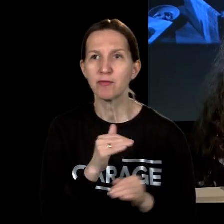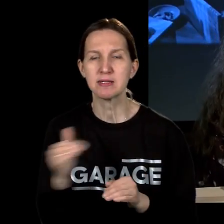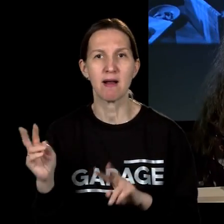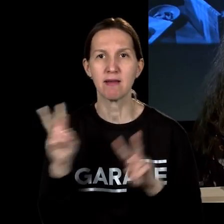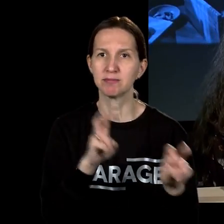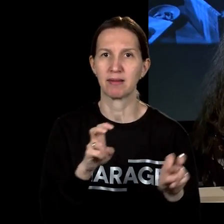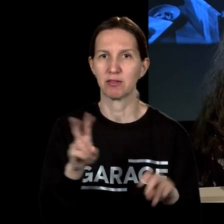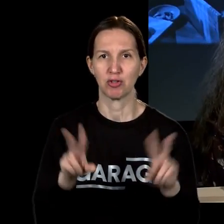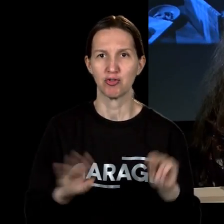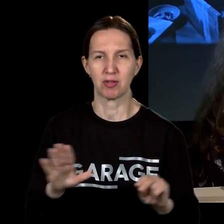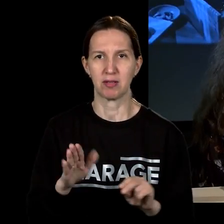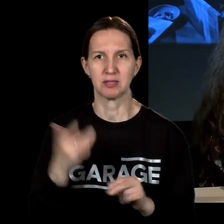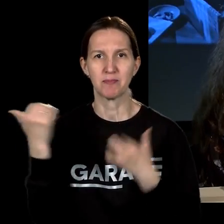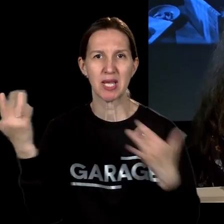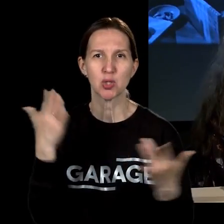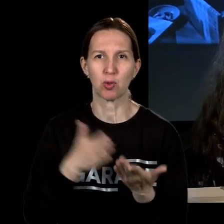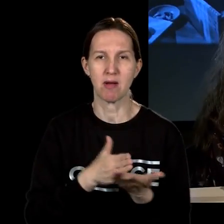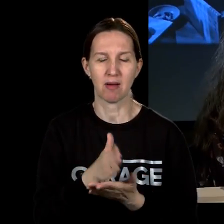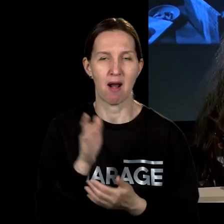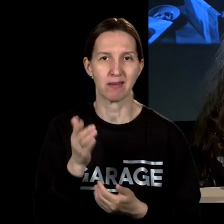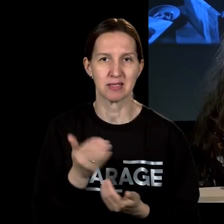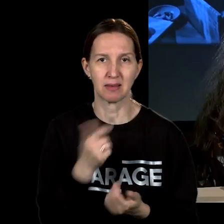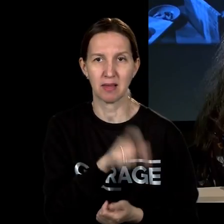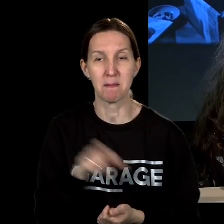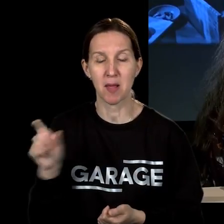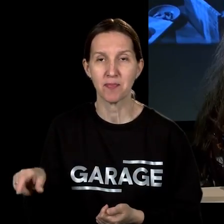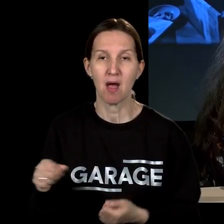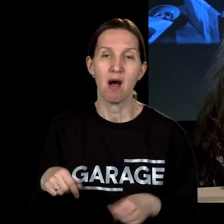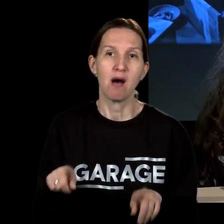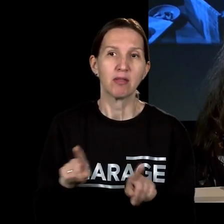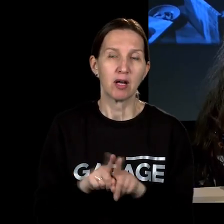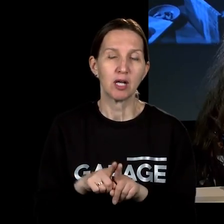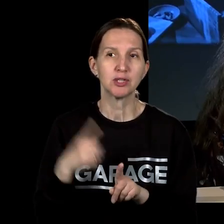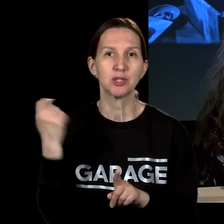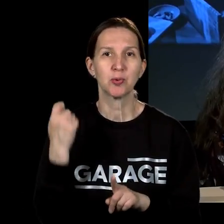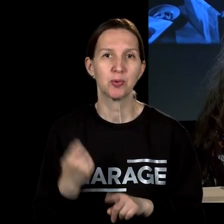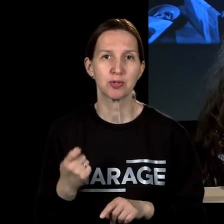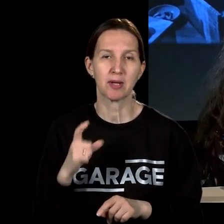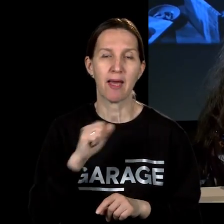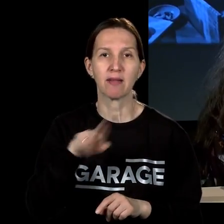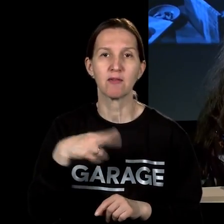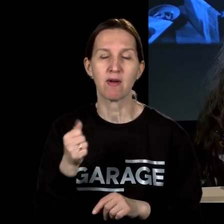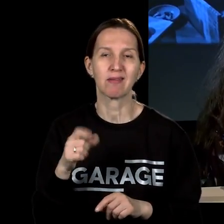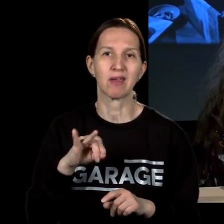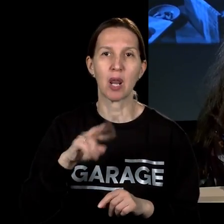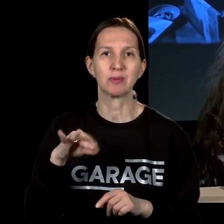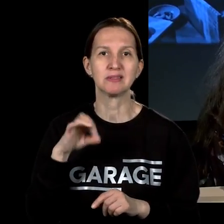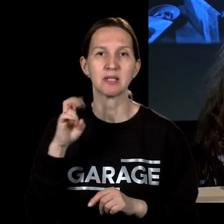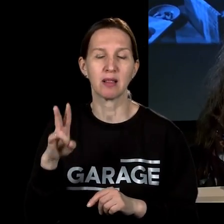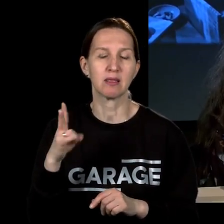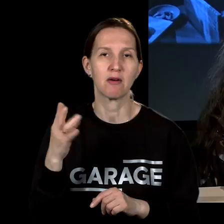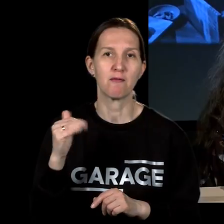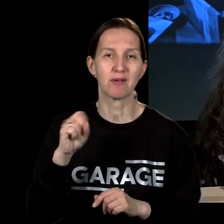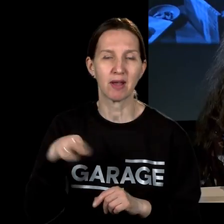к арьергарду относятся, ну, такая странная фигуративная живопись, как у Эдварда Хоппера или даже у Люсьена Фрейда, такой